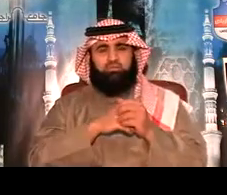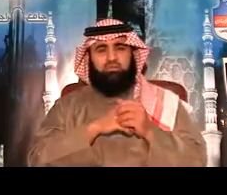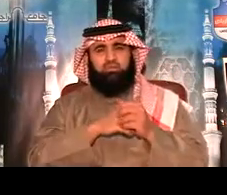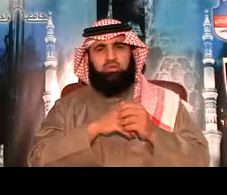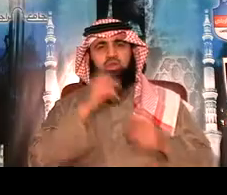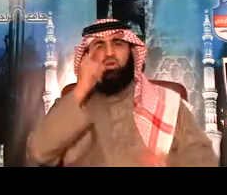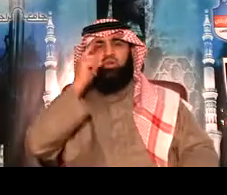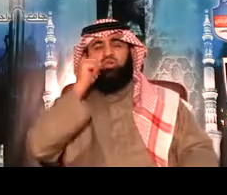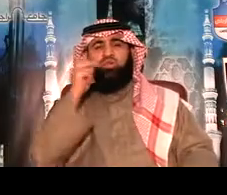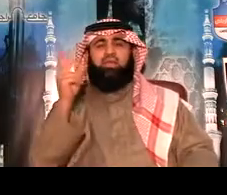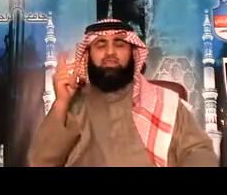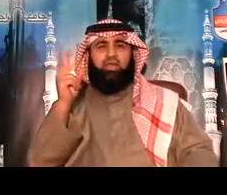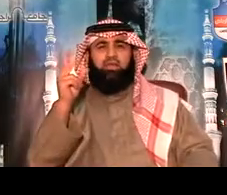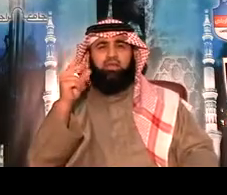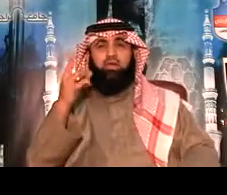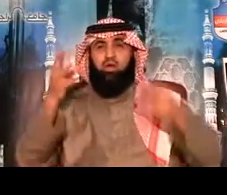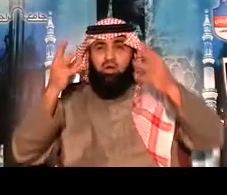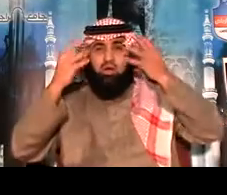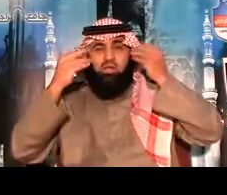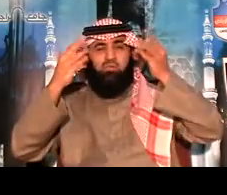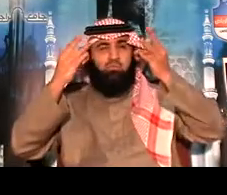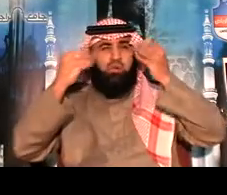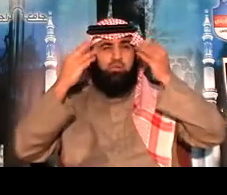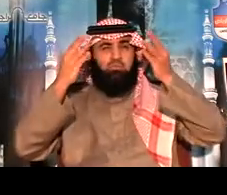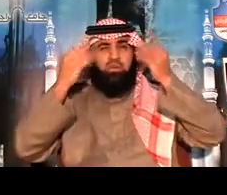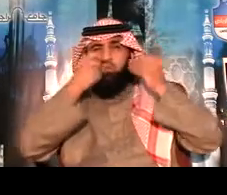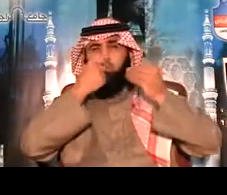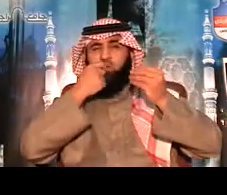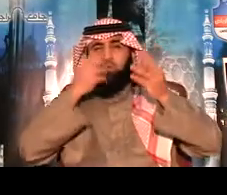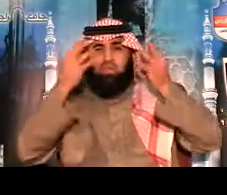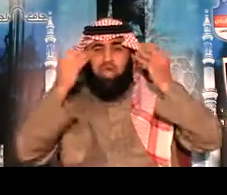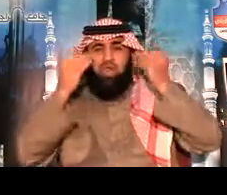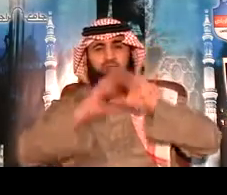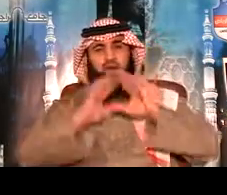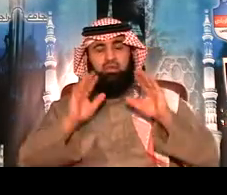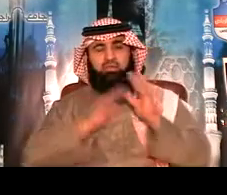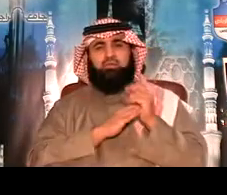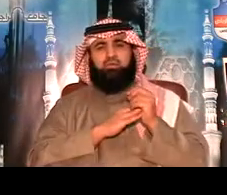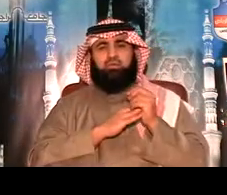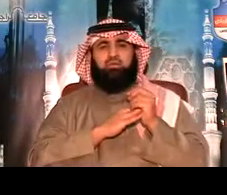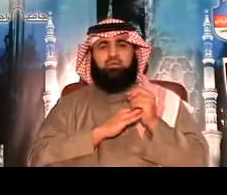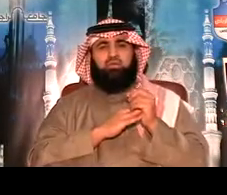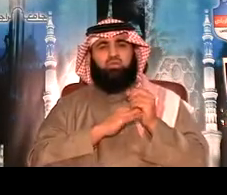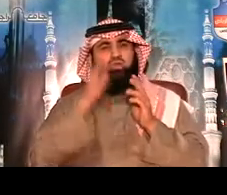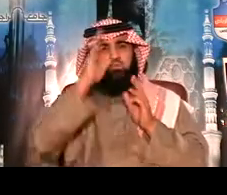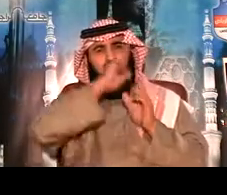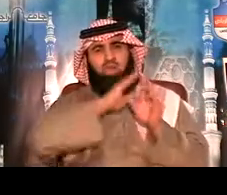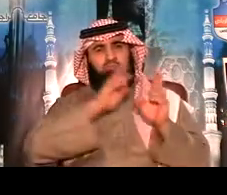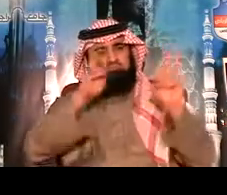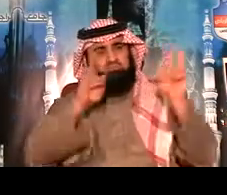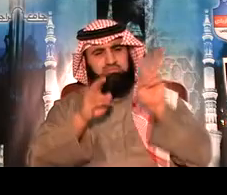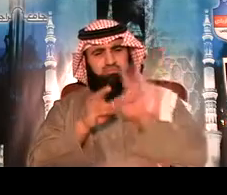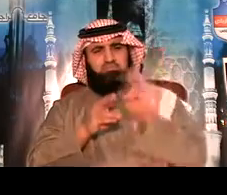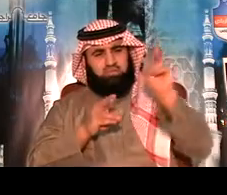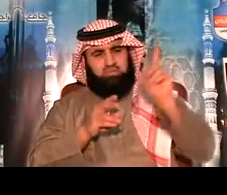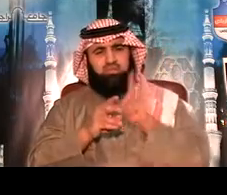العلم وعلمه وقرأ القرآن فأتي به فعرفه نعمه فعرفها،